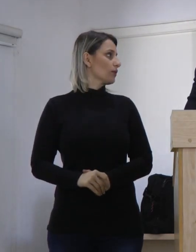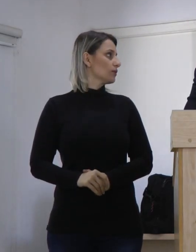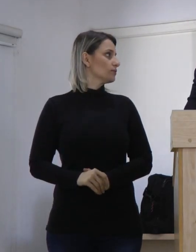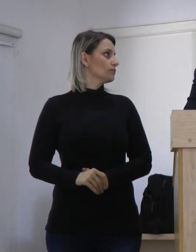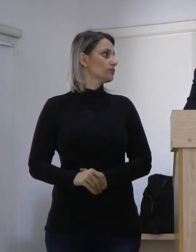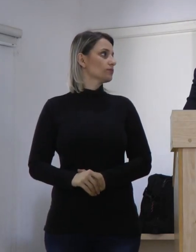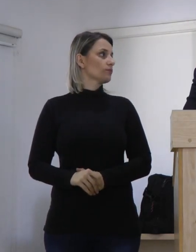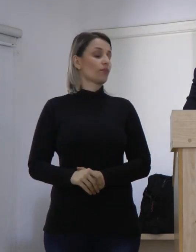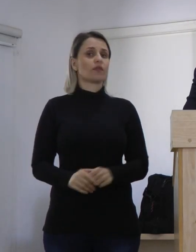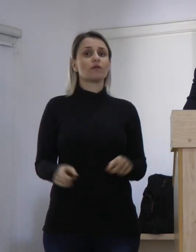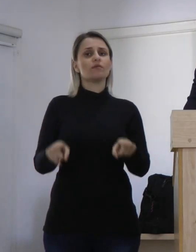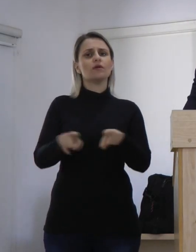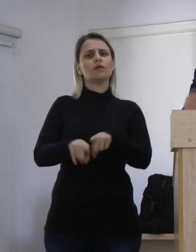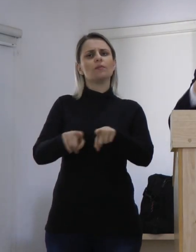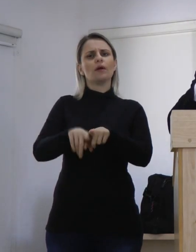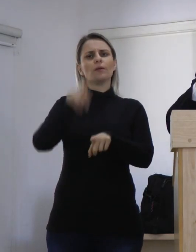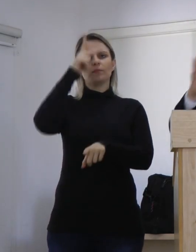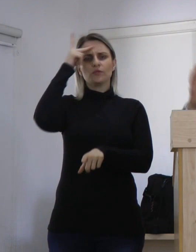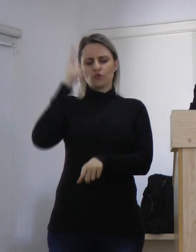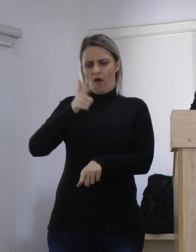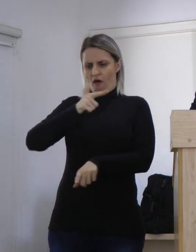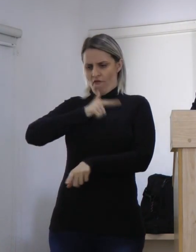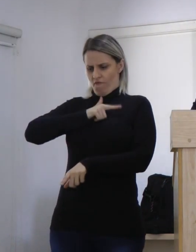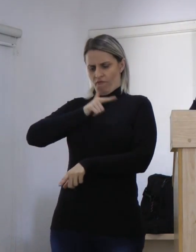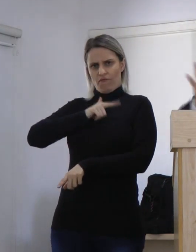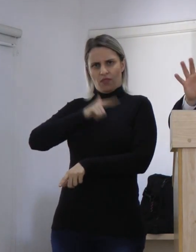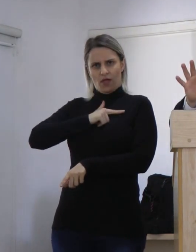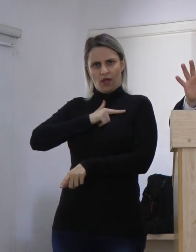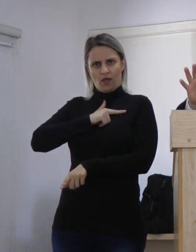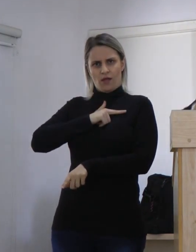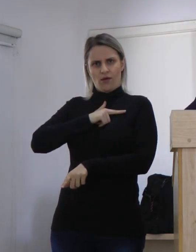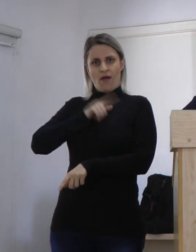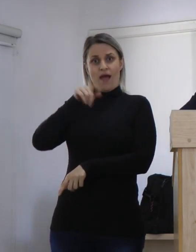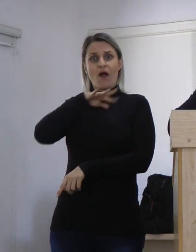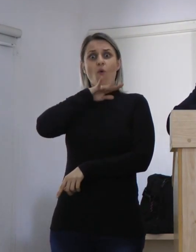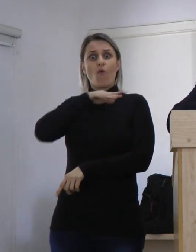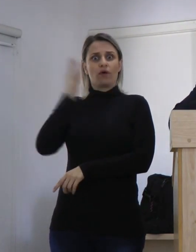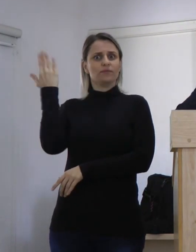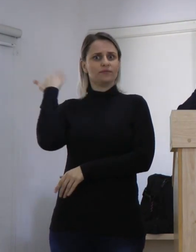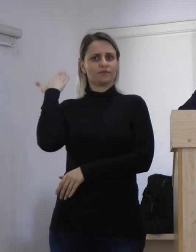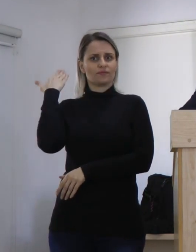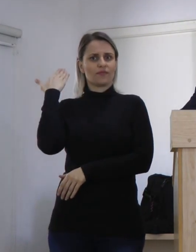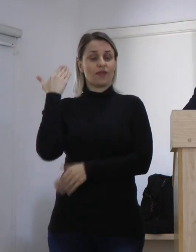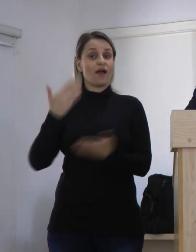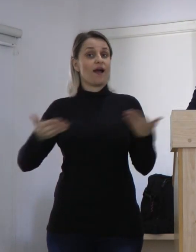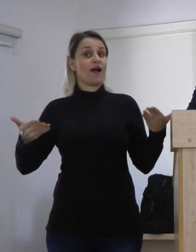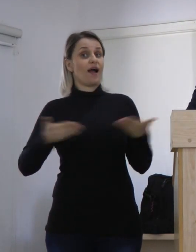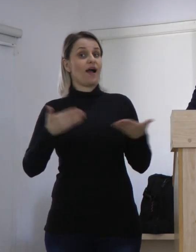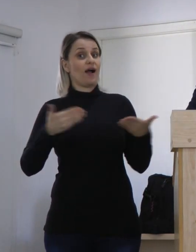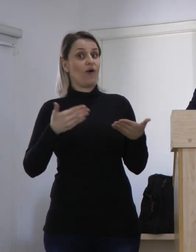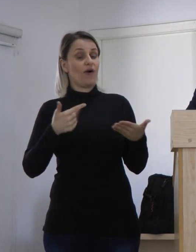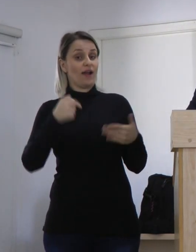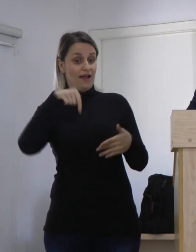outras religiões. A gente nascer feinho era uma coisa ruim. Na doutrina espírita é proteção espiritual.